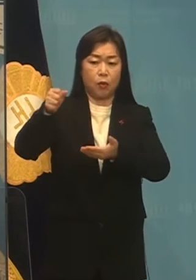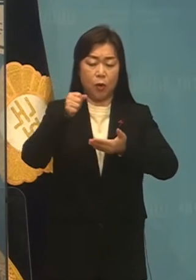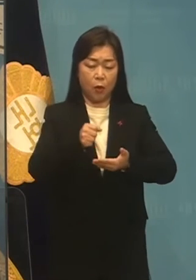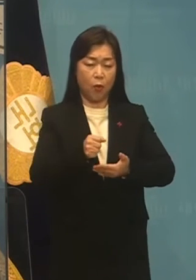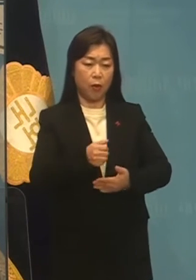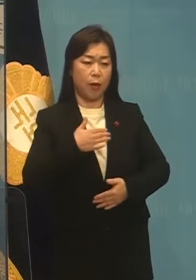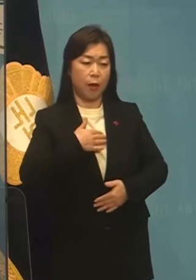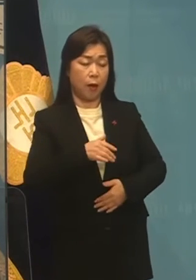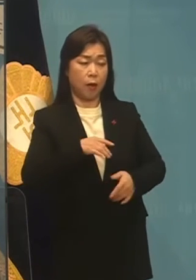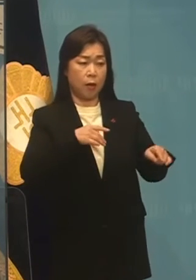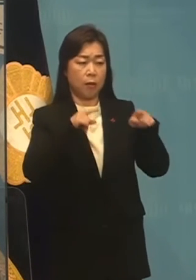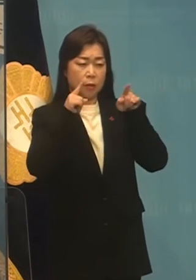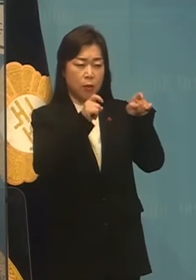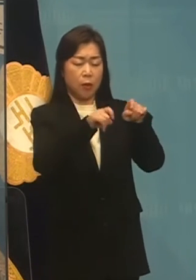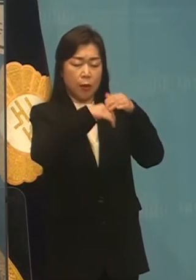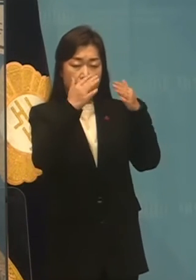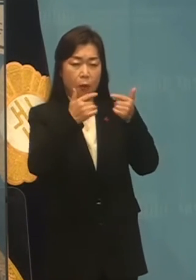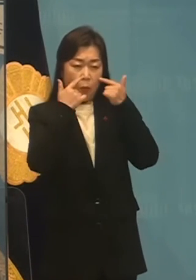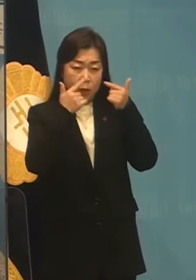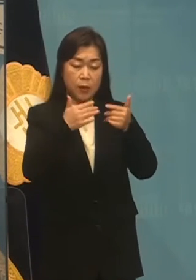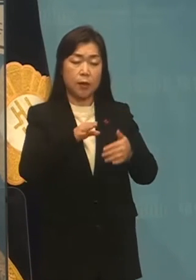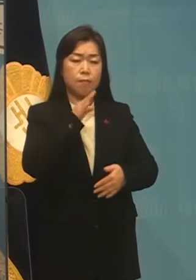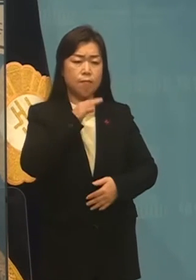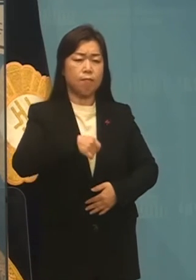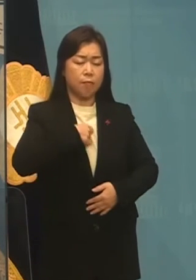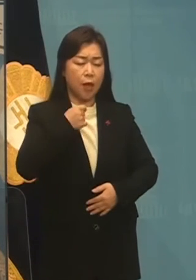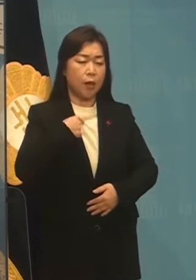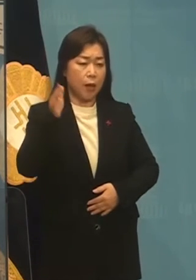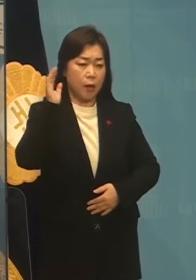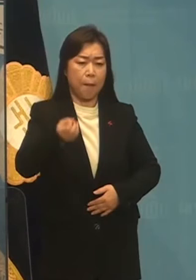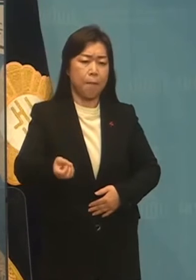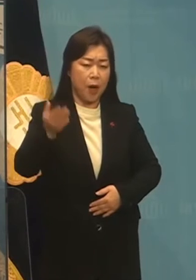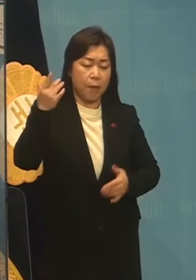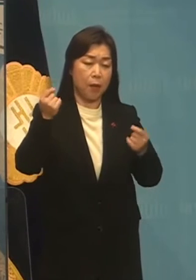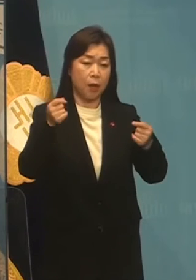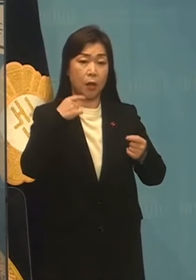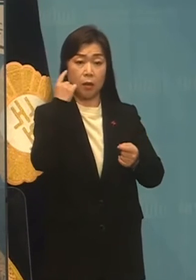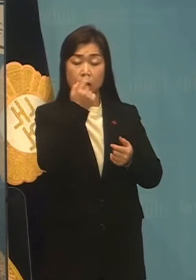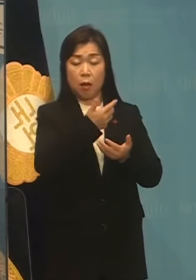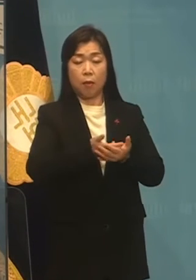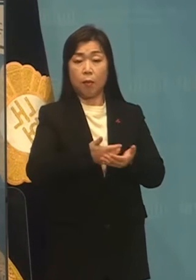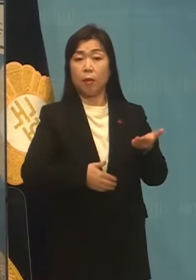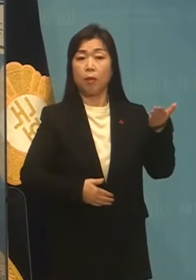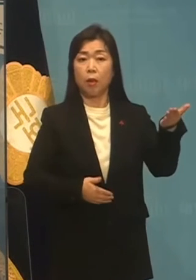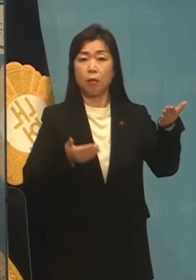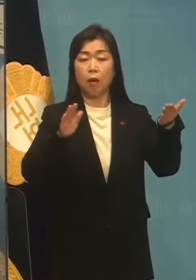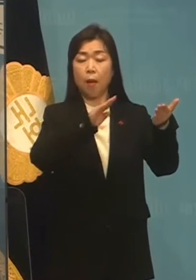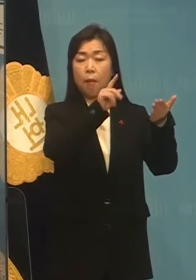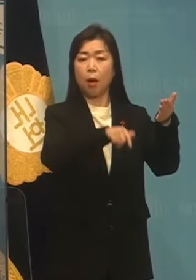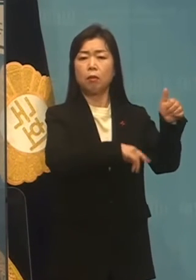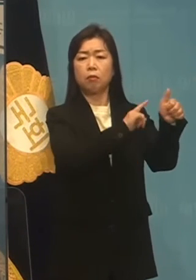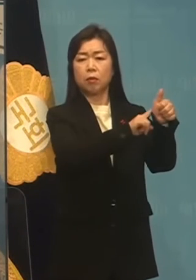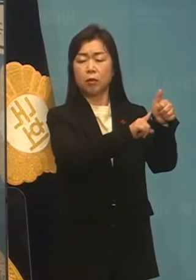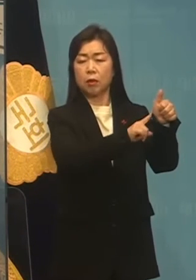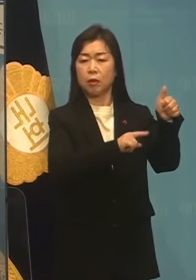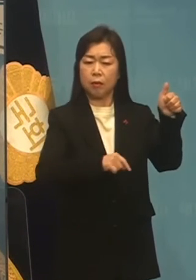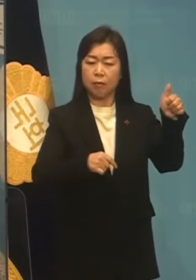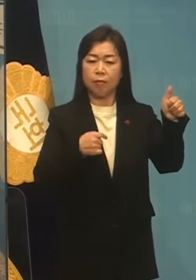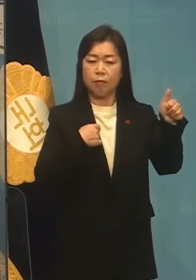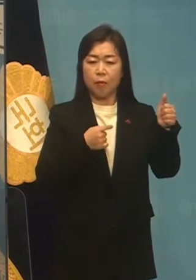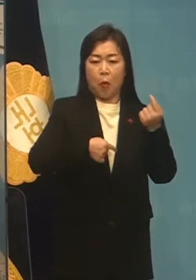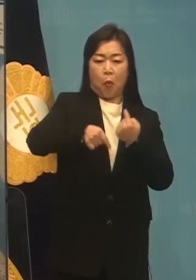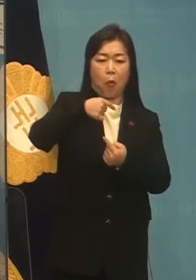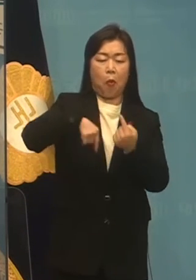것이 사실임을 밝혀주었습니다. 박형진은 이에 자신의 고소를